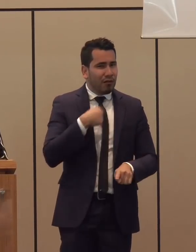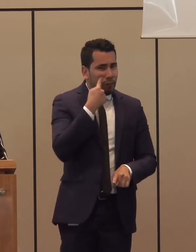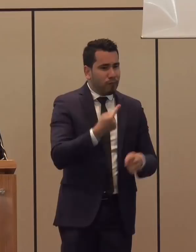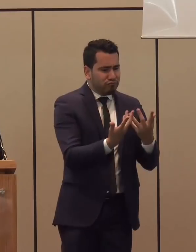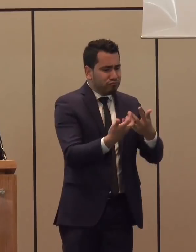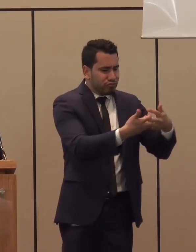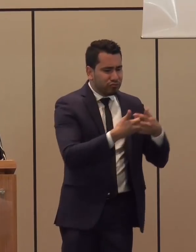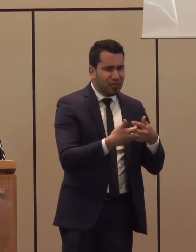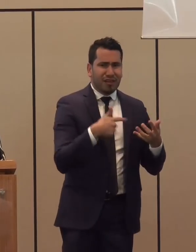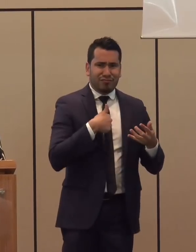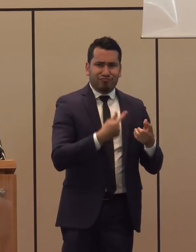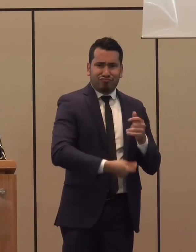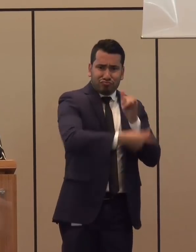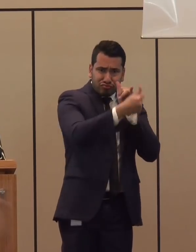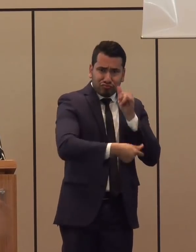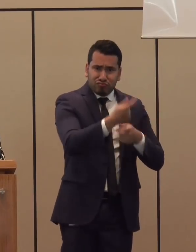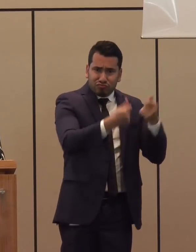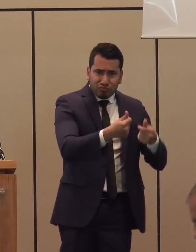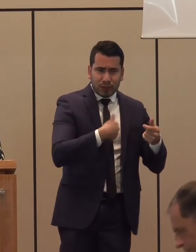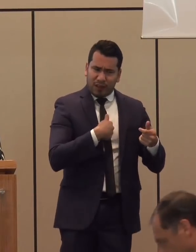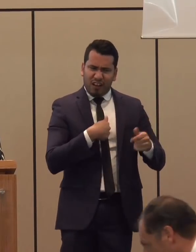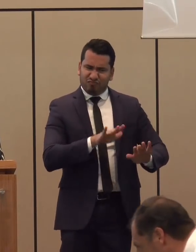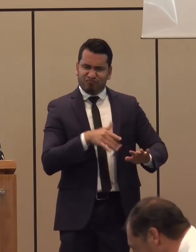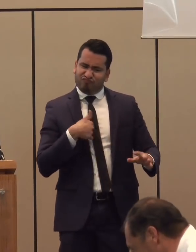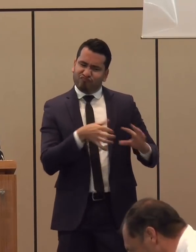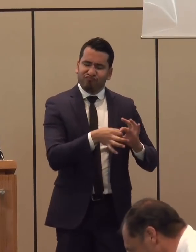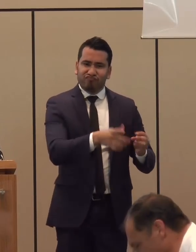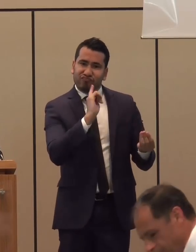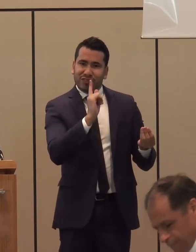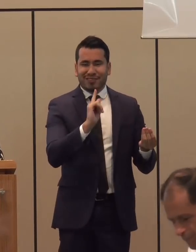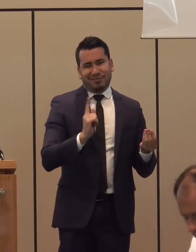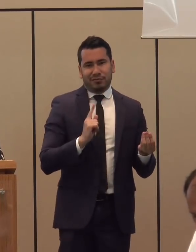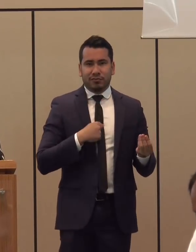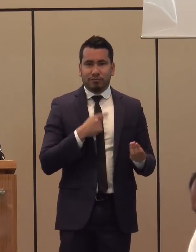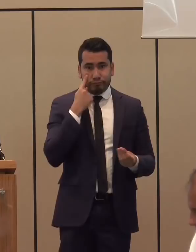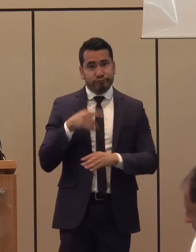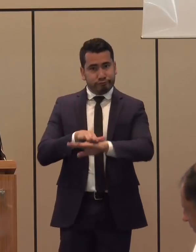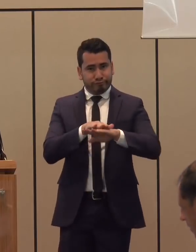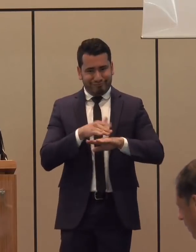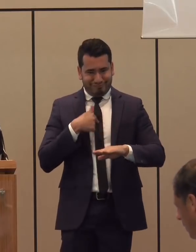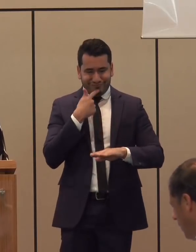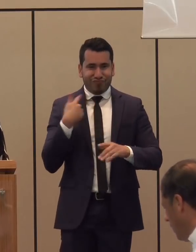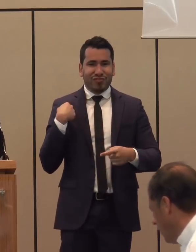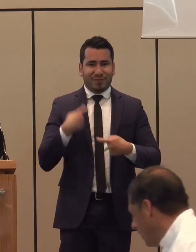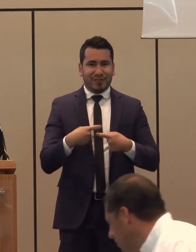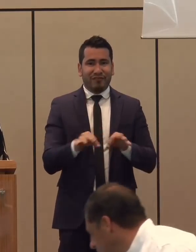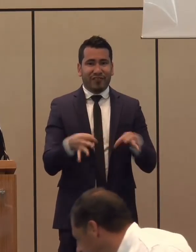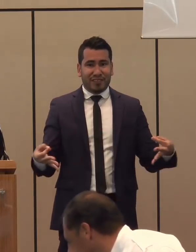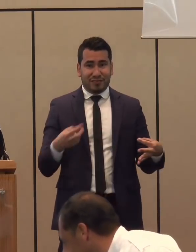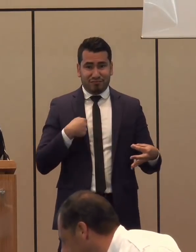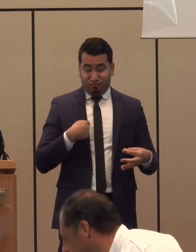empresas use una frase que he dicho varias veces si es un buen vendedor nunca habla mal de sus